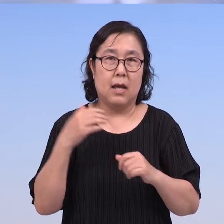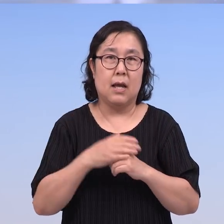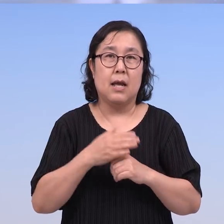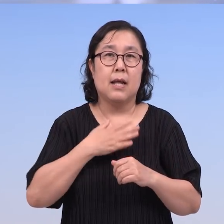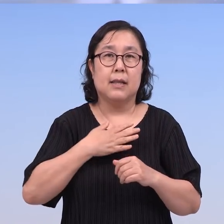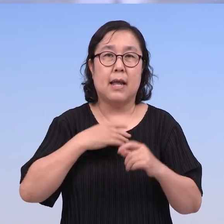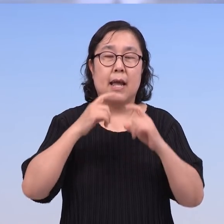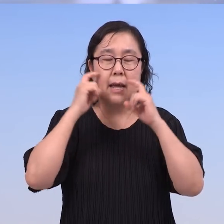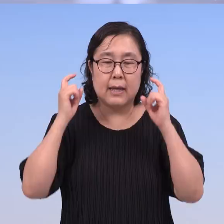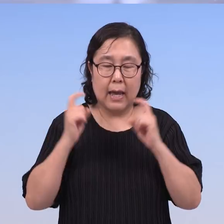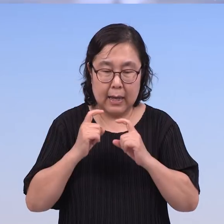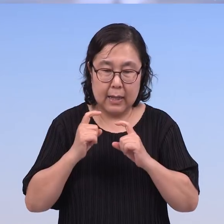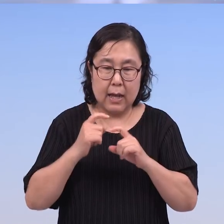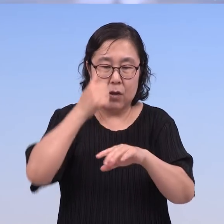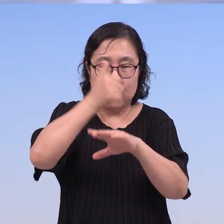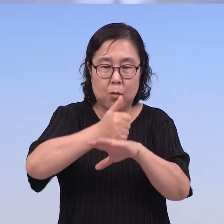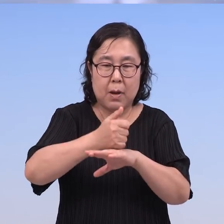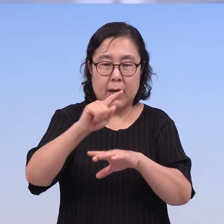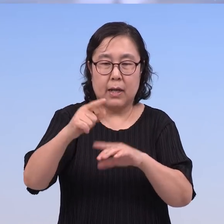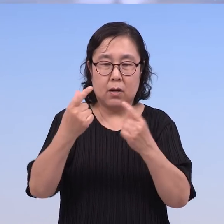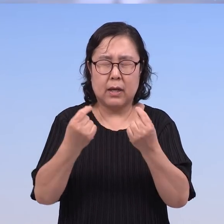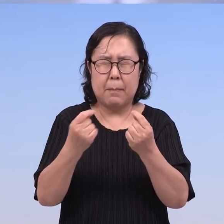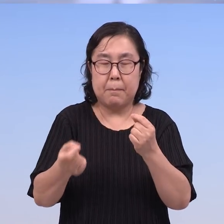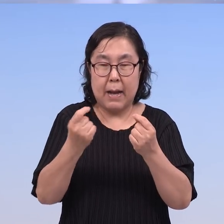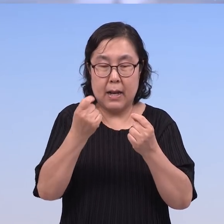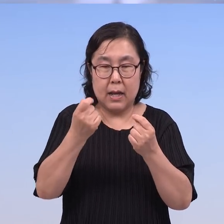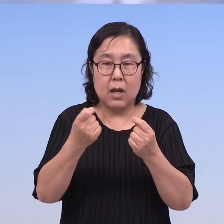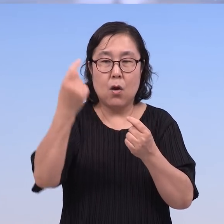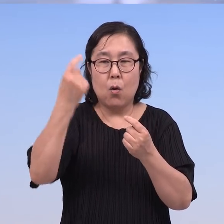내 개인의 종말이 이렇게 빨리 올 줄 몰랐지.